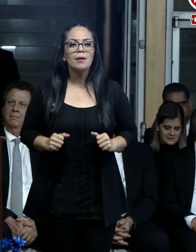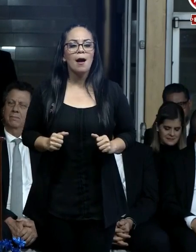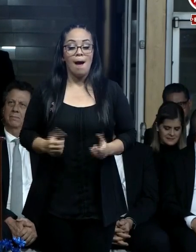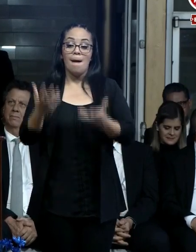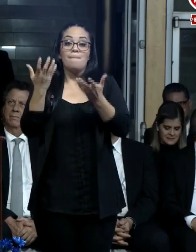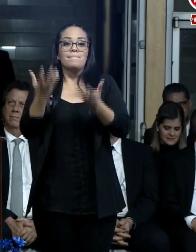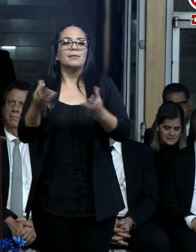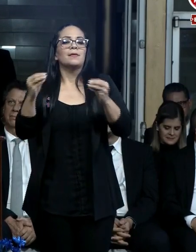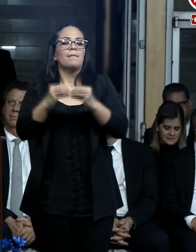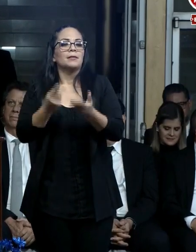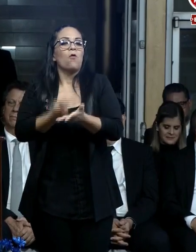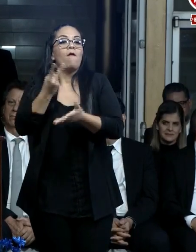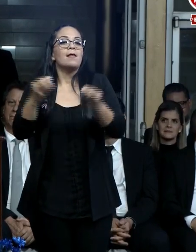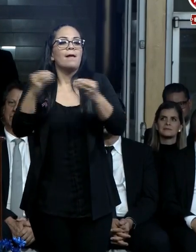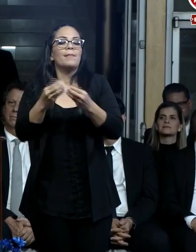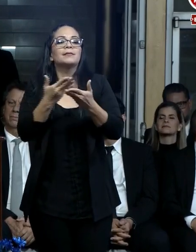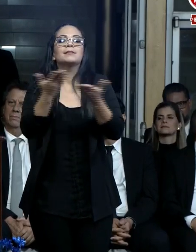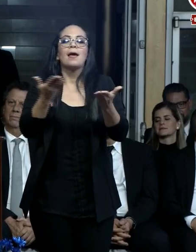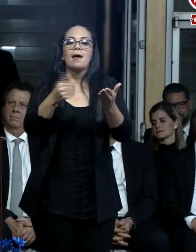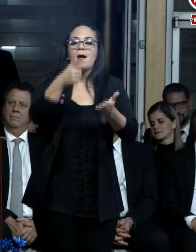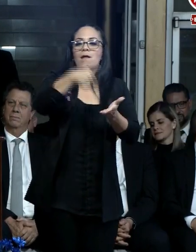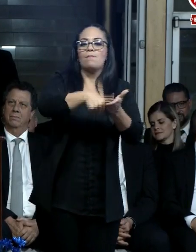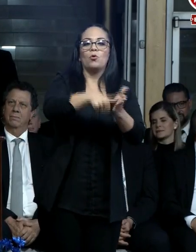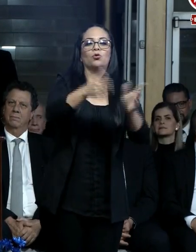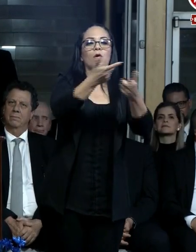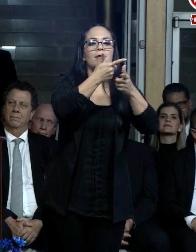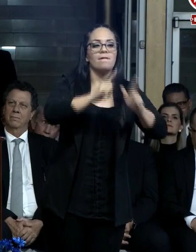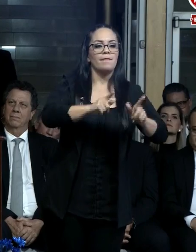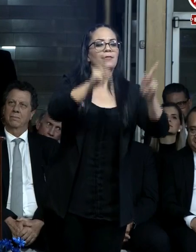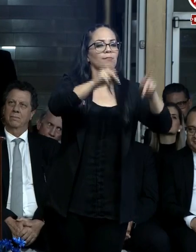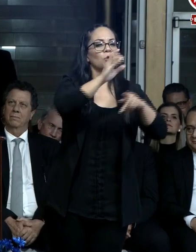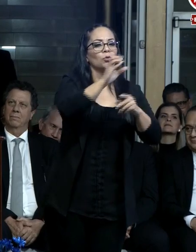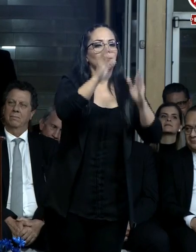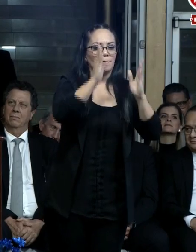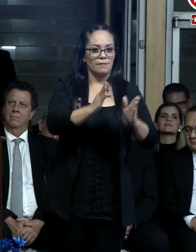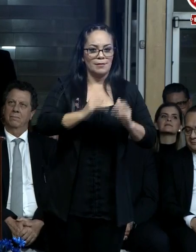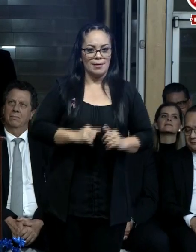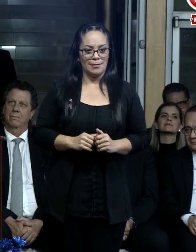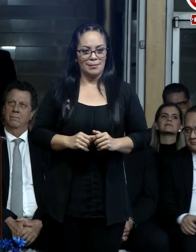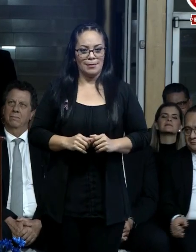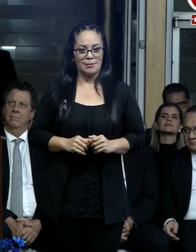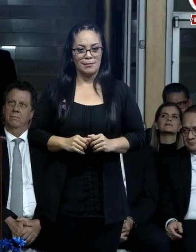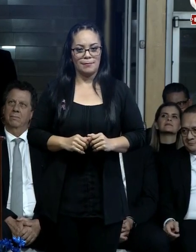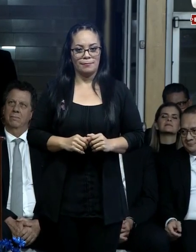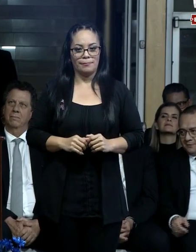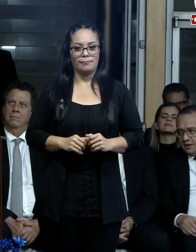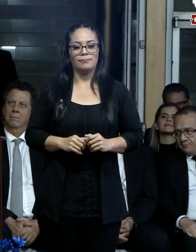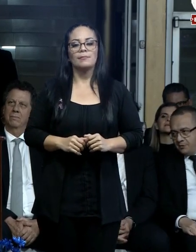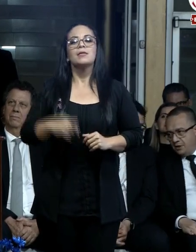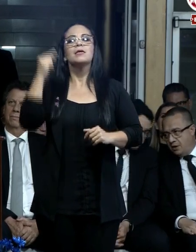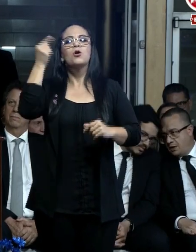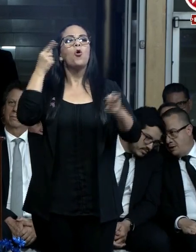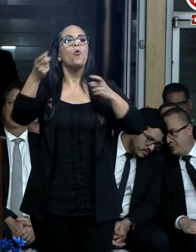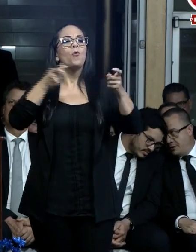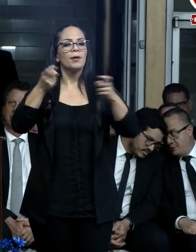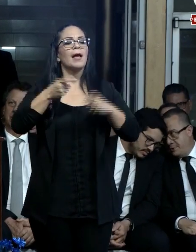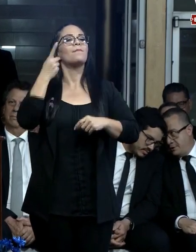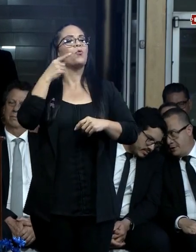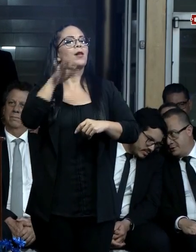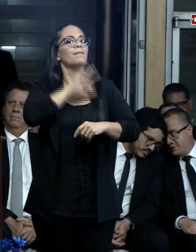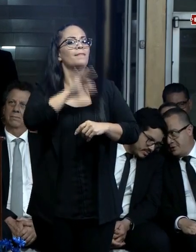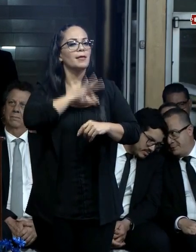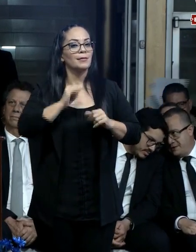más que el voto libre de un costarricense, y que gobernar por el